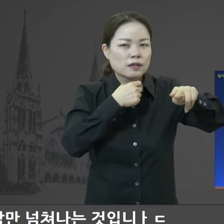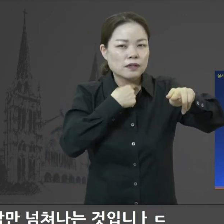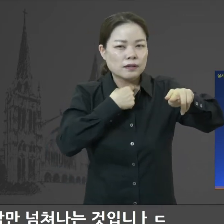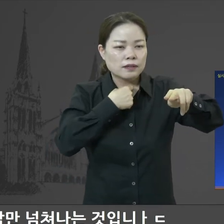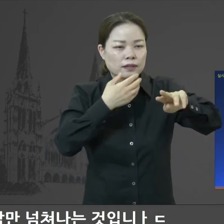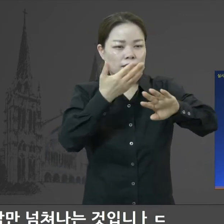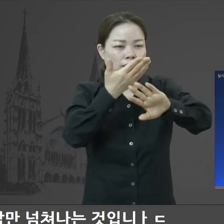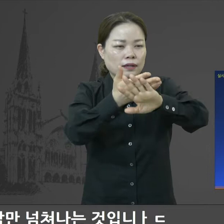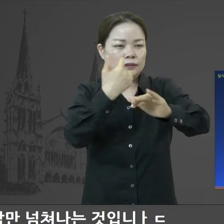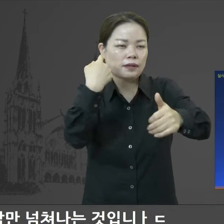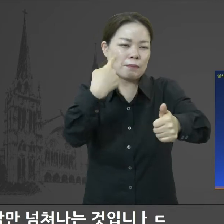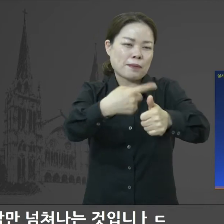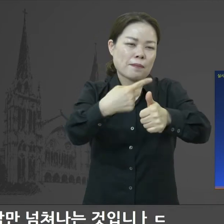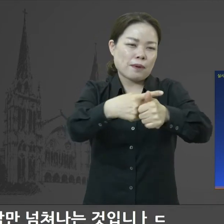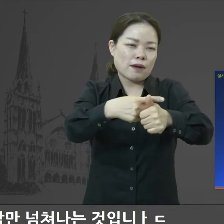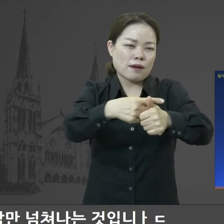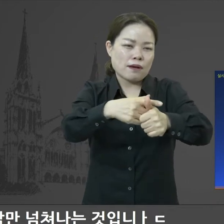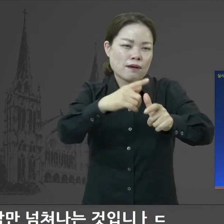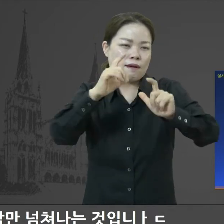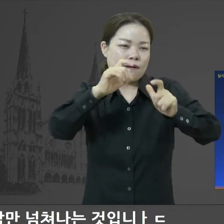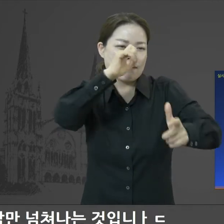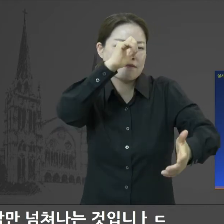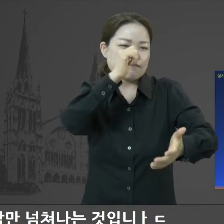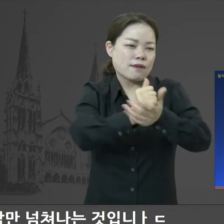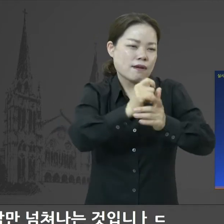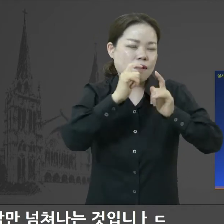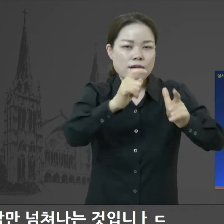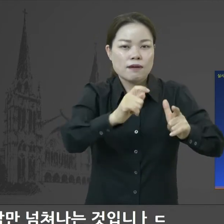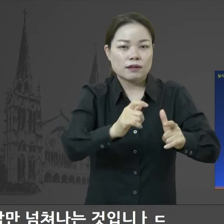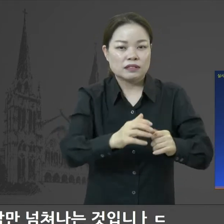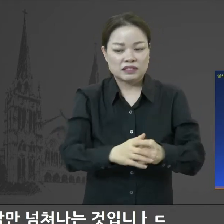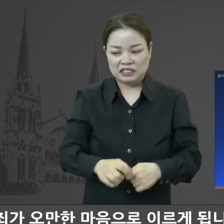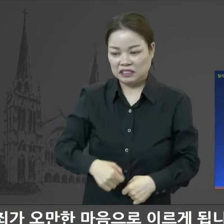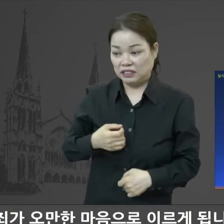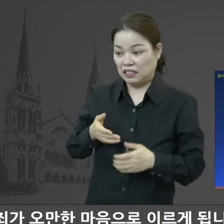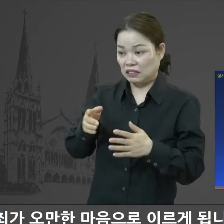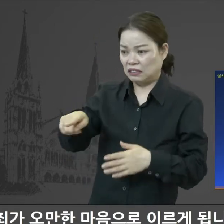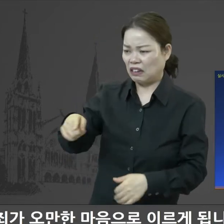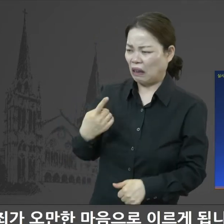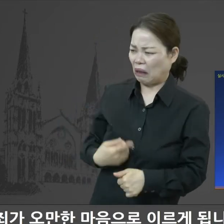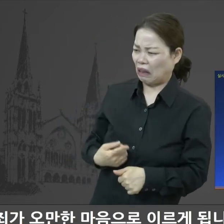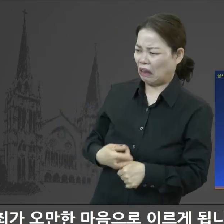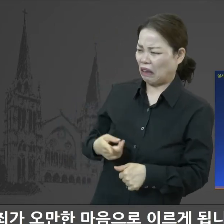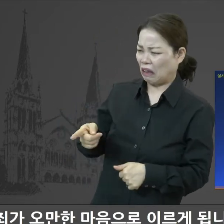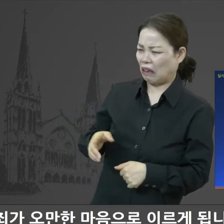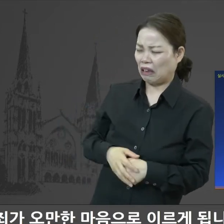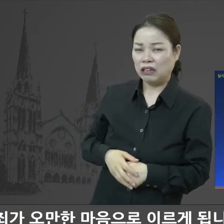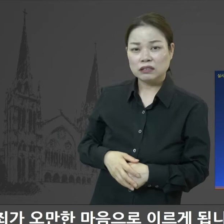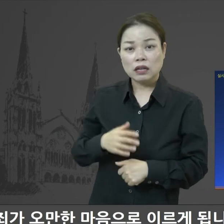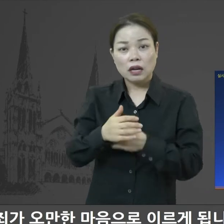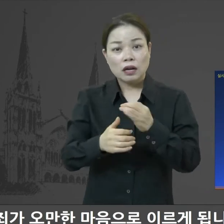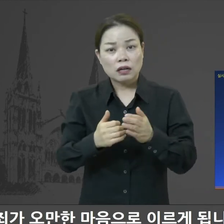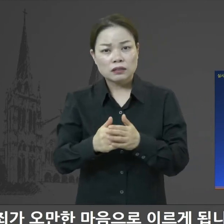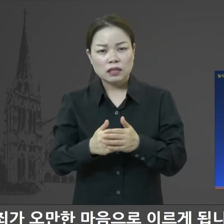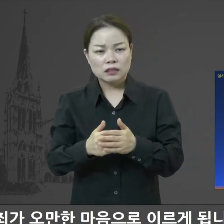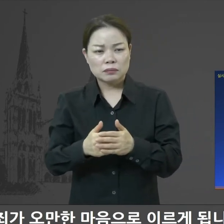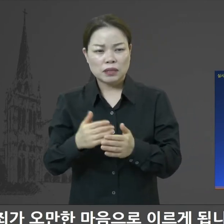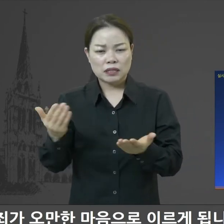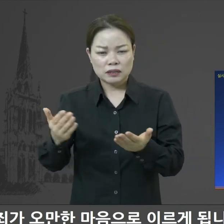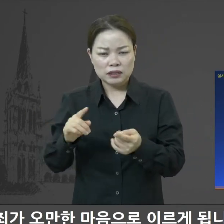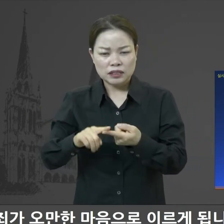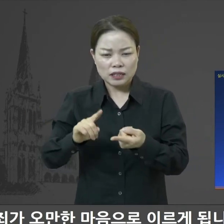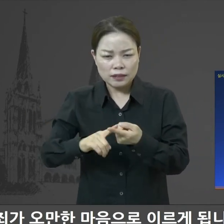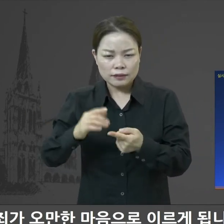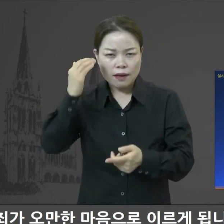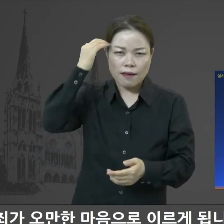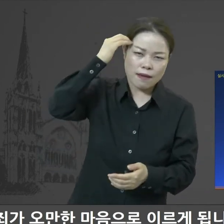사람을 비판하고 정죄하고 의의 길을 걷는 자들을 비난하기 시작합니다. 적극적으로 하나님을 회방하고